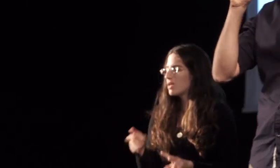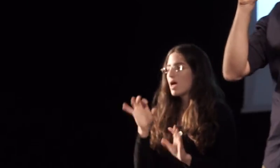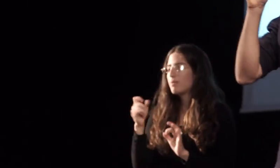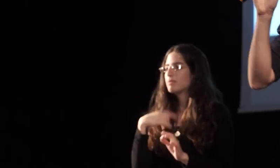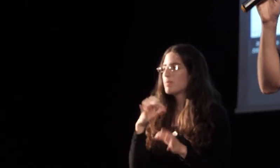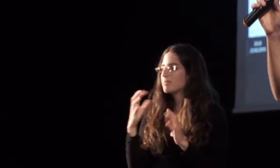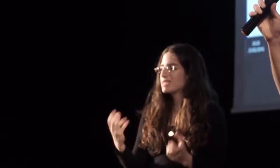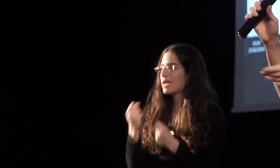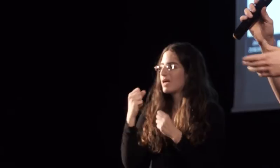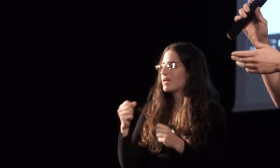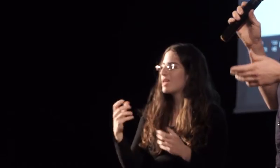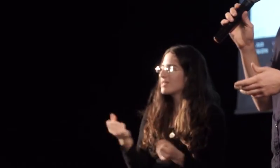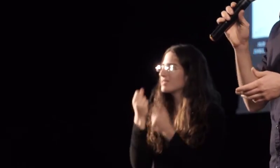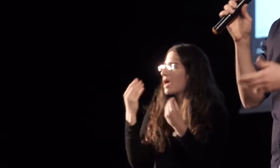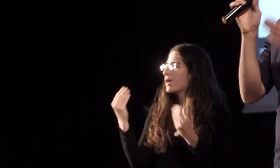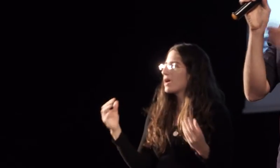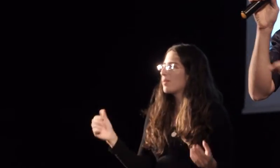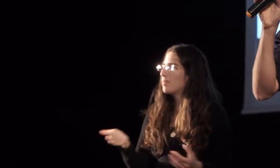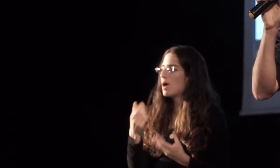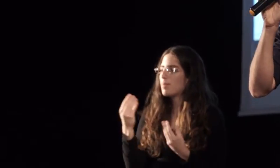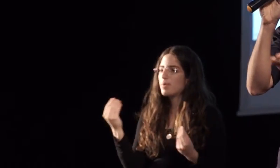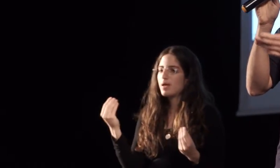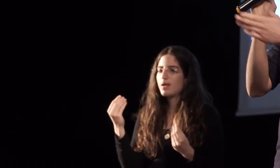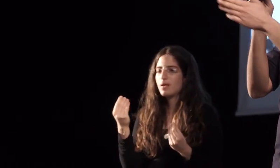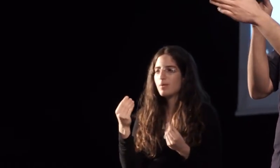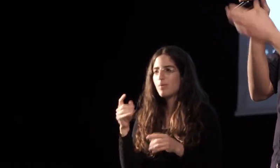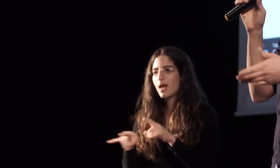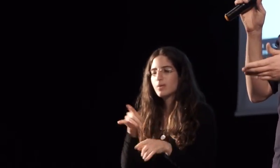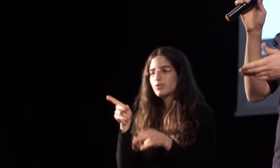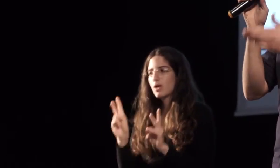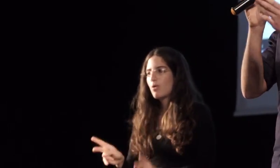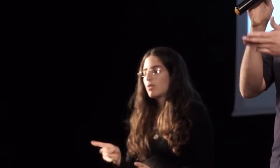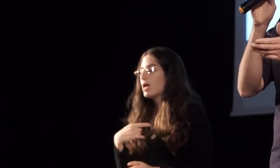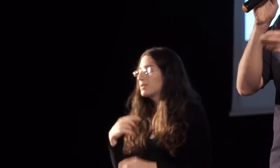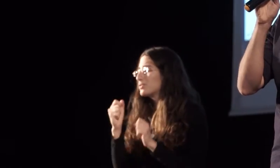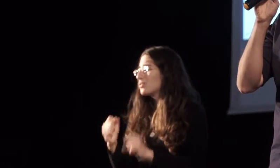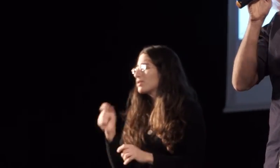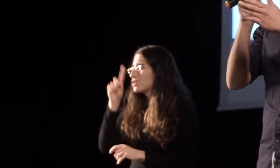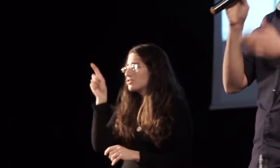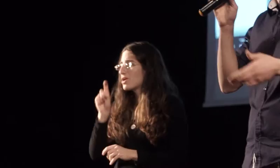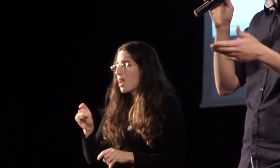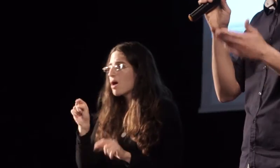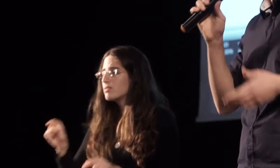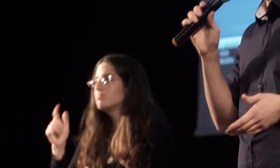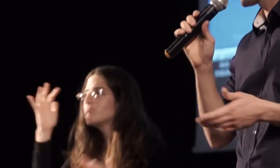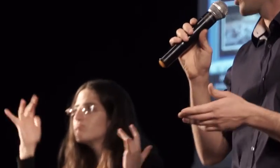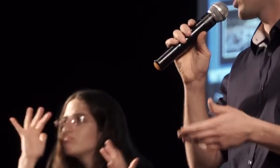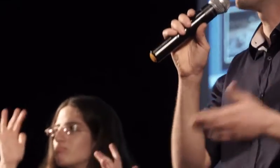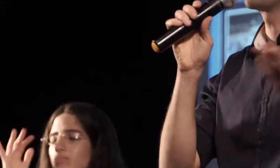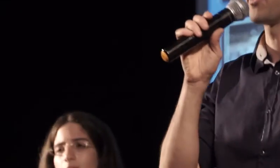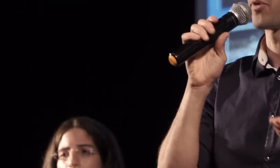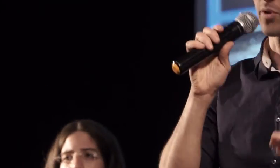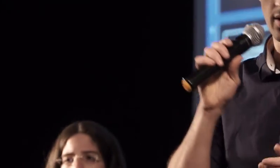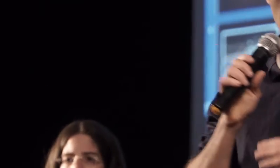להציל הכי הרבה בעלי חיים שאני יכול. ואני בטוח שהשאלה הזאת היא שאלה שעוברת אצל הרבה אנשים בראש.